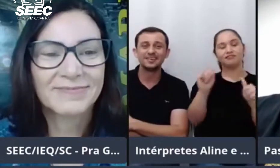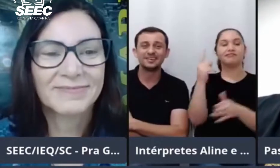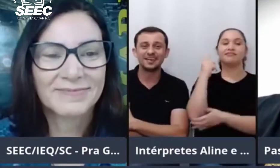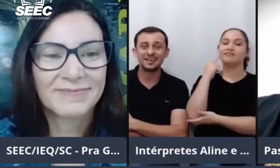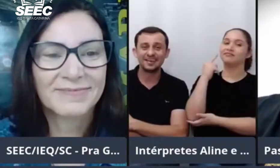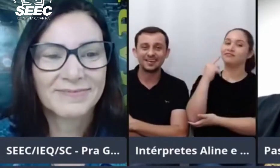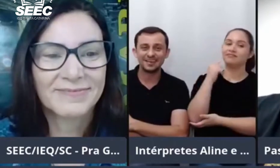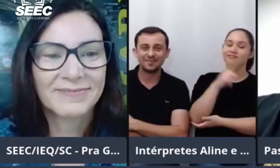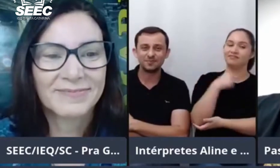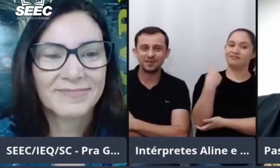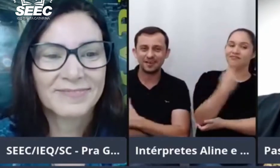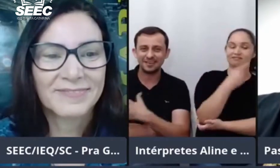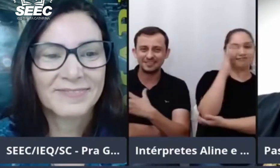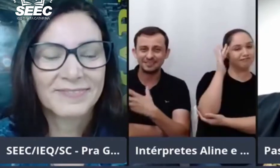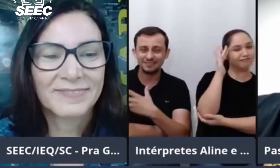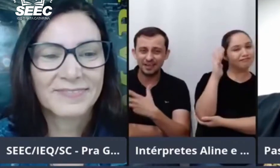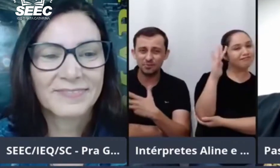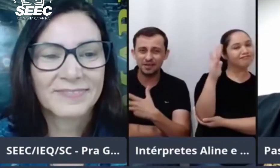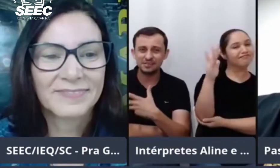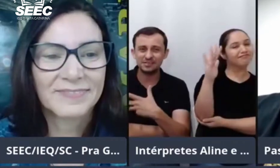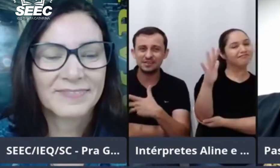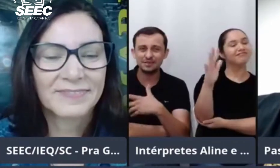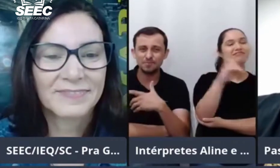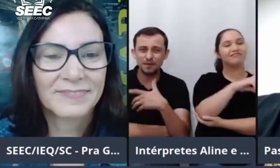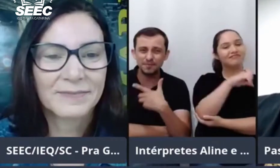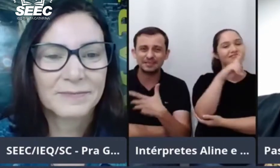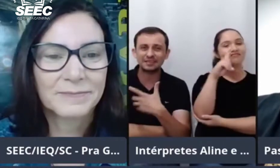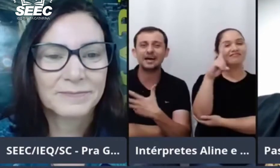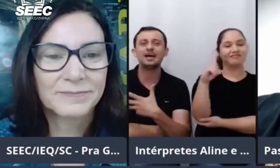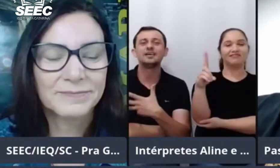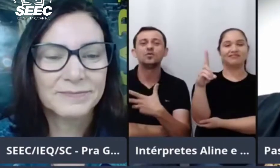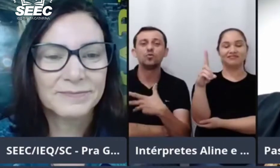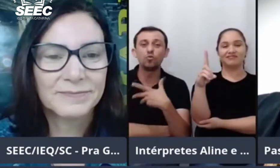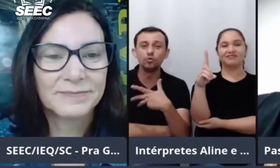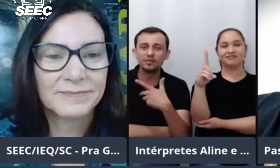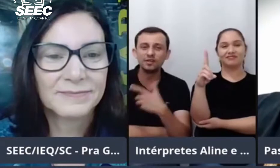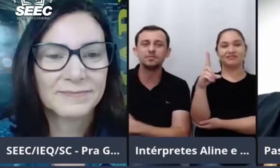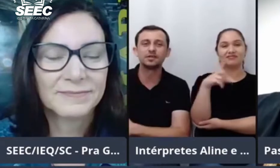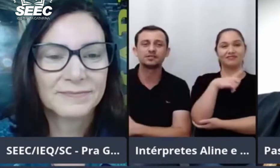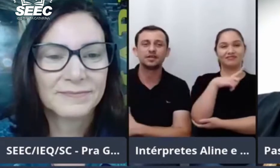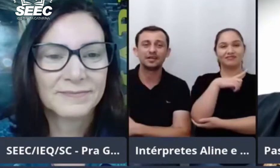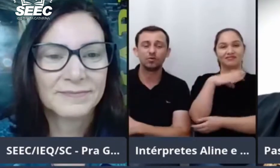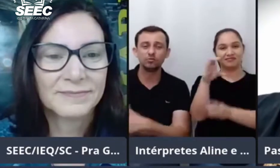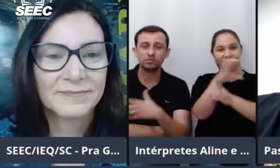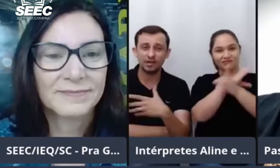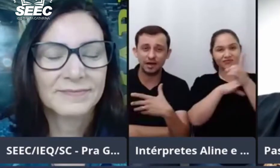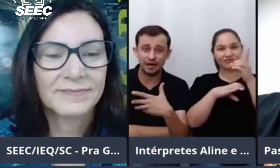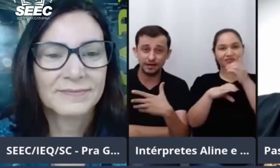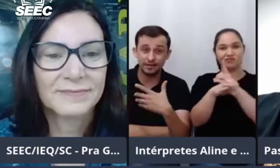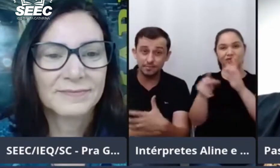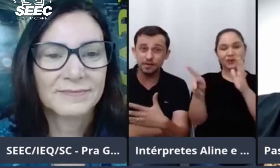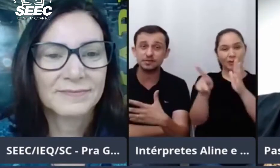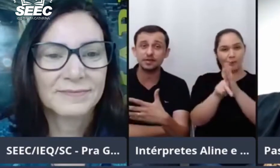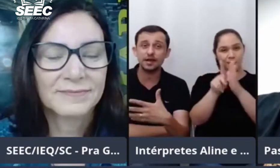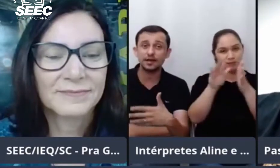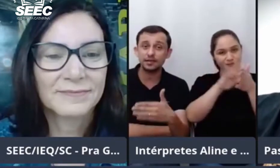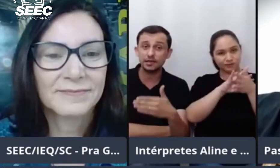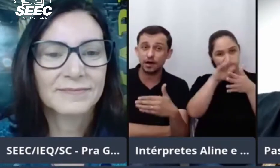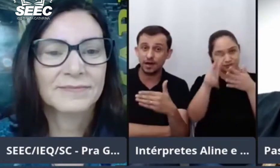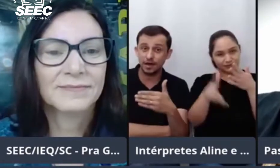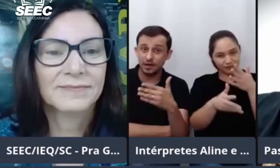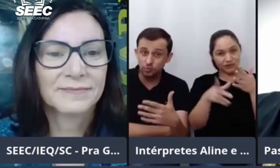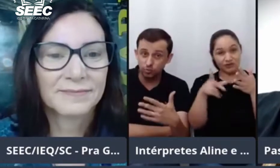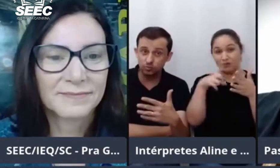sonho, né, de realmente implementar o culto em Libras, né? Onde a Libras é